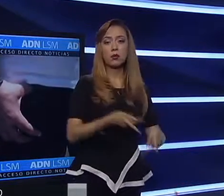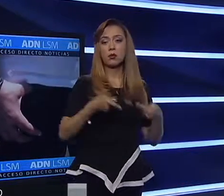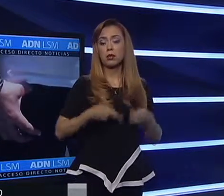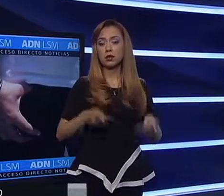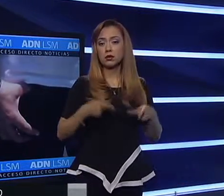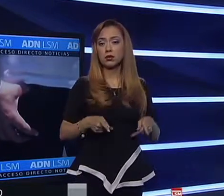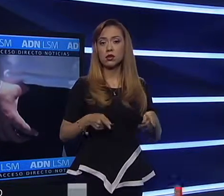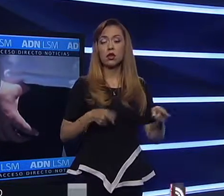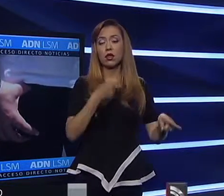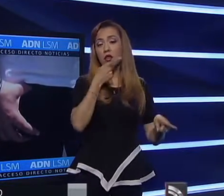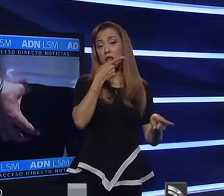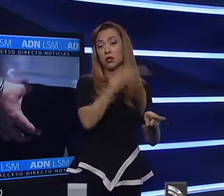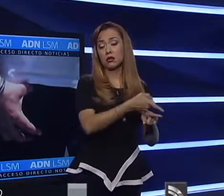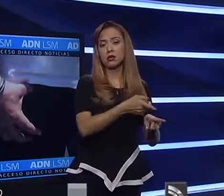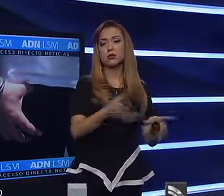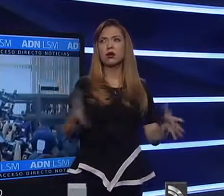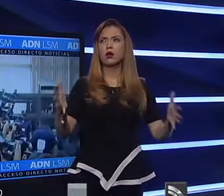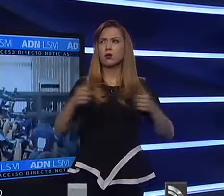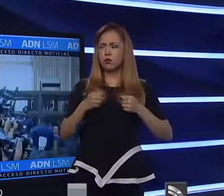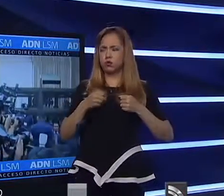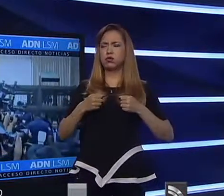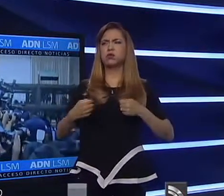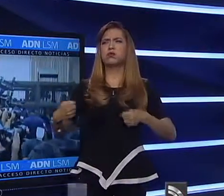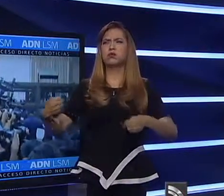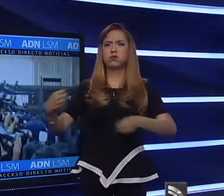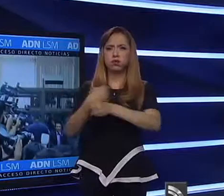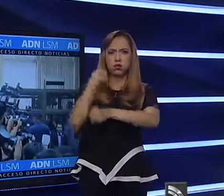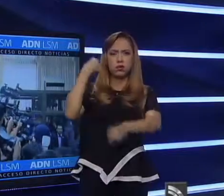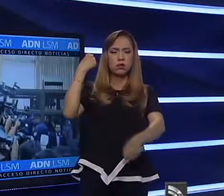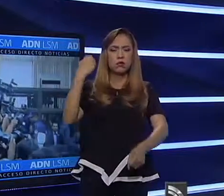dicho, fue detenido y golpeado por haber ejercido su labor periodística.